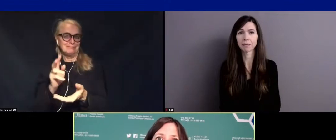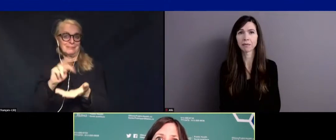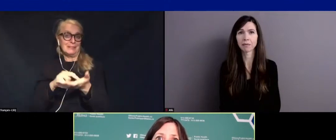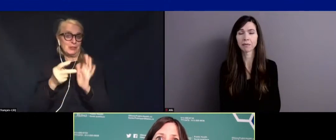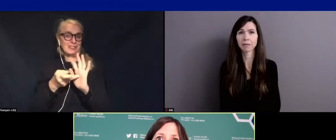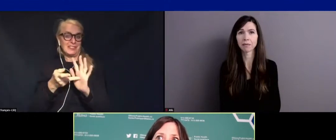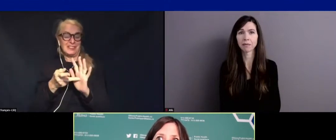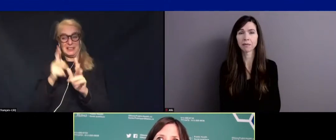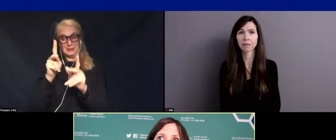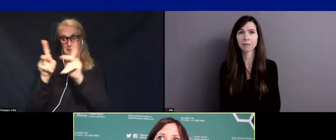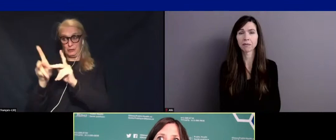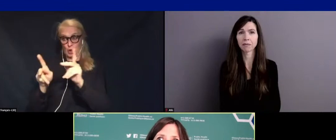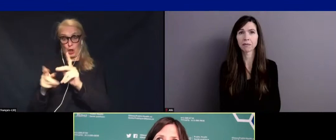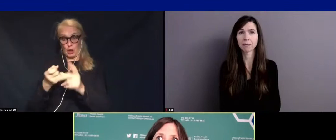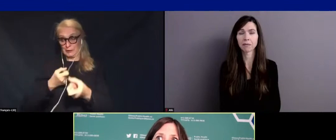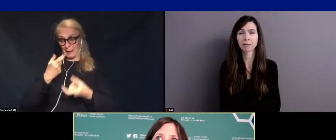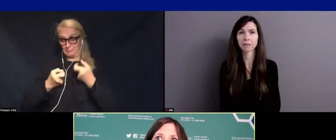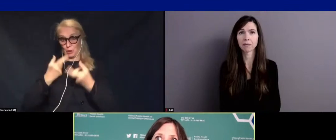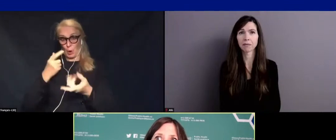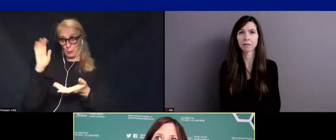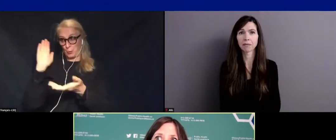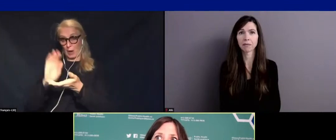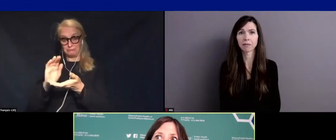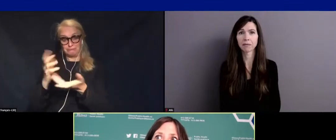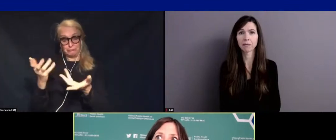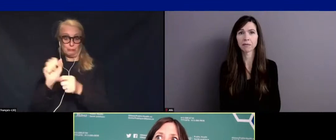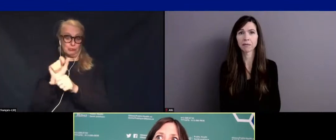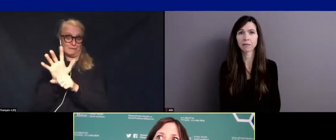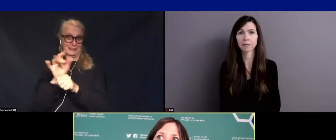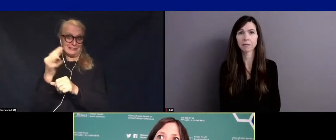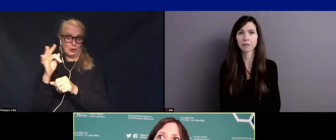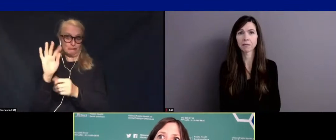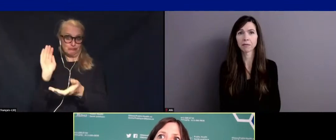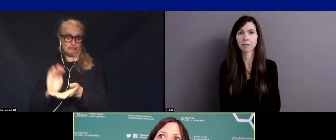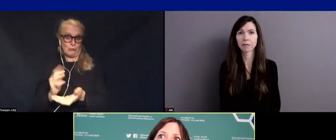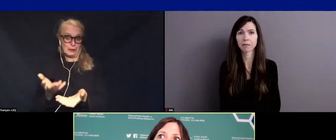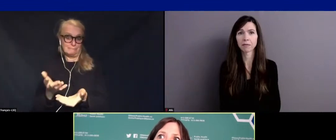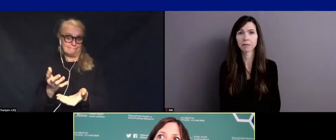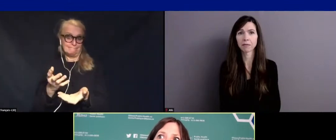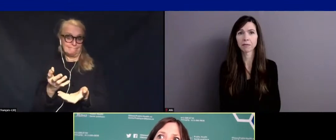avec des symptômes qui peuvent être COVID-19. Et